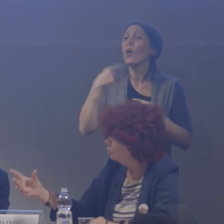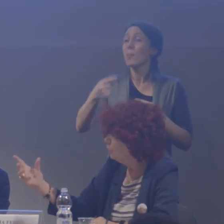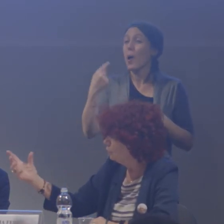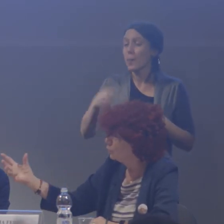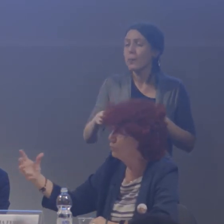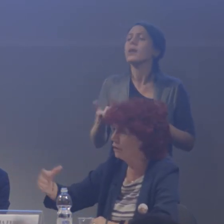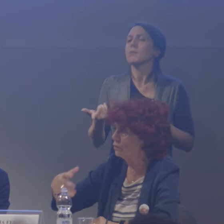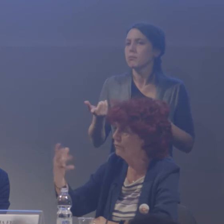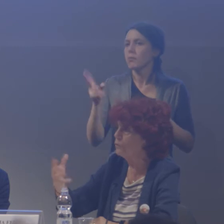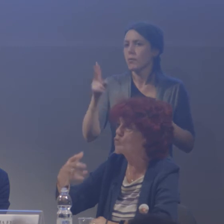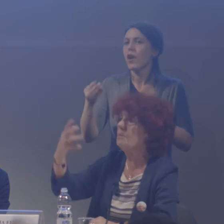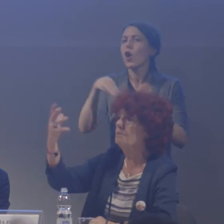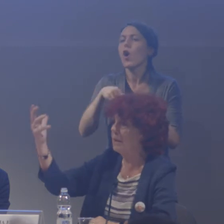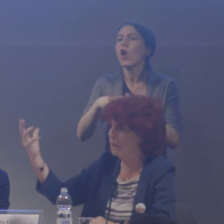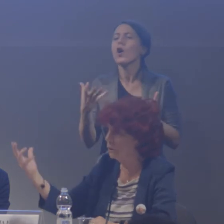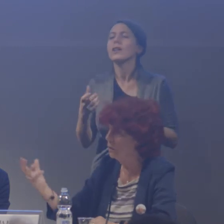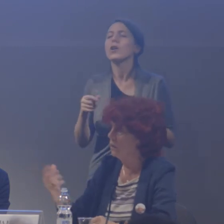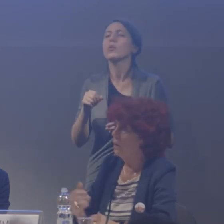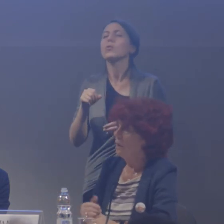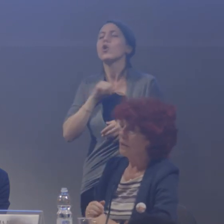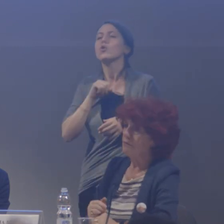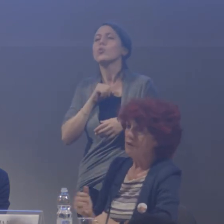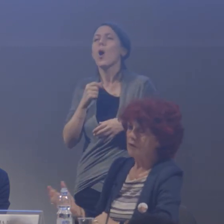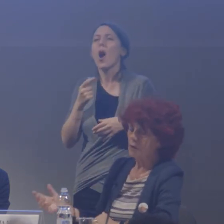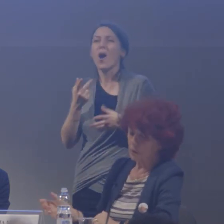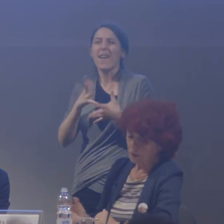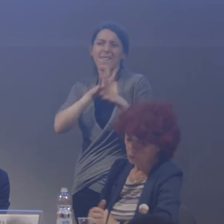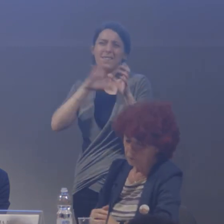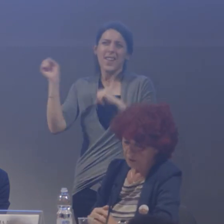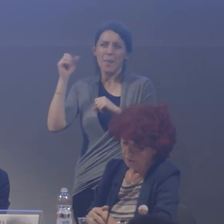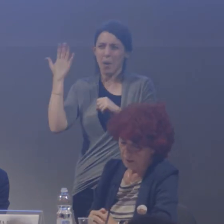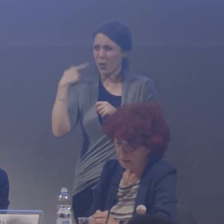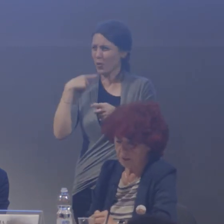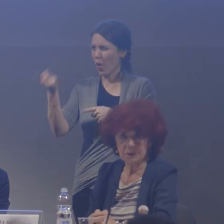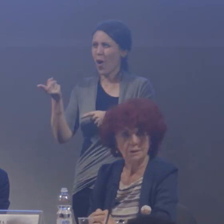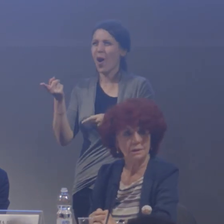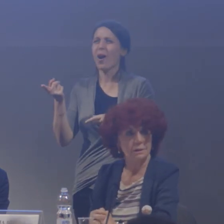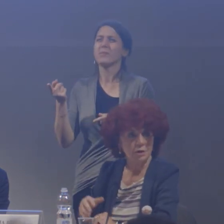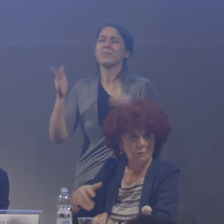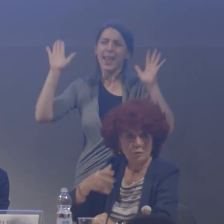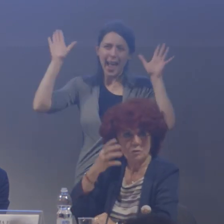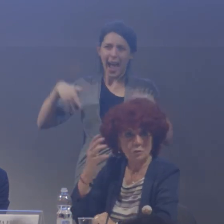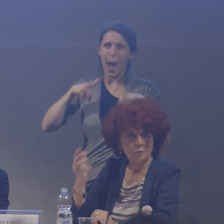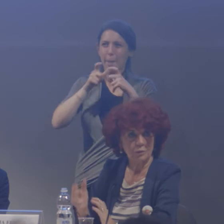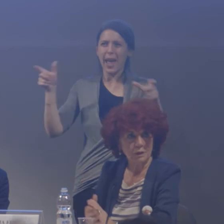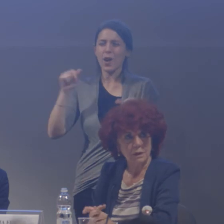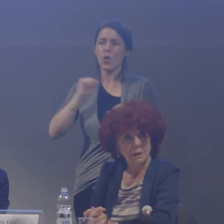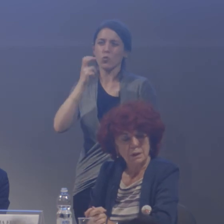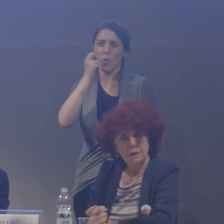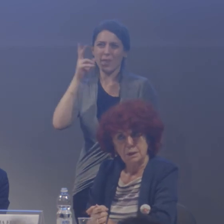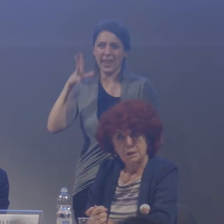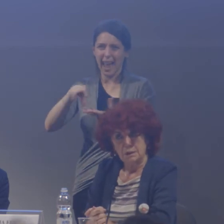di contenuto dentro il famoso appello che veniva ricordato prima di questo gruppo